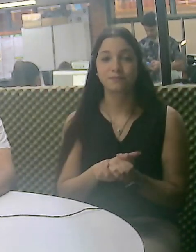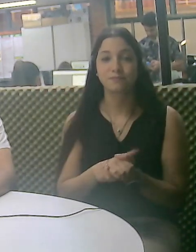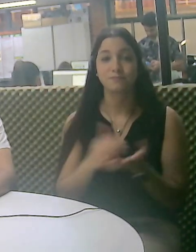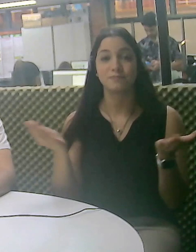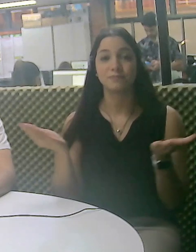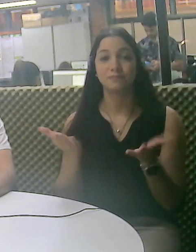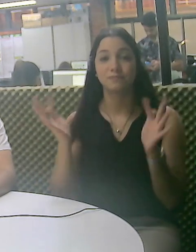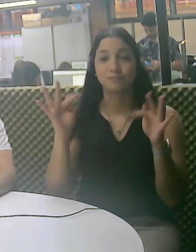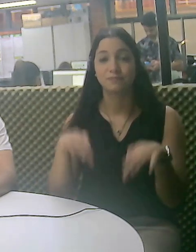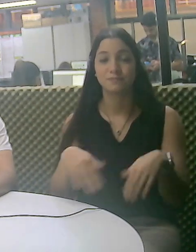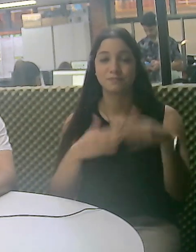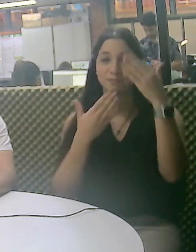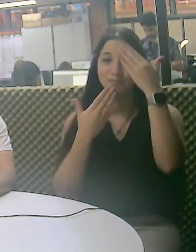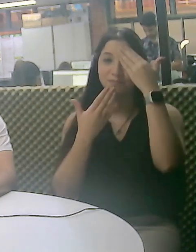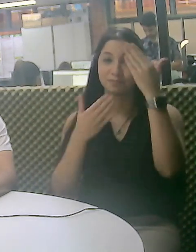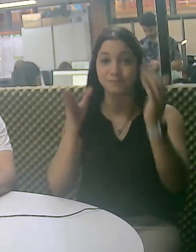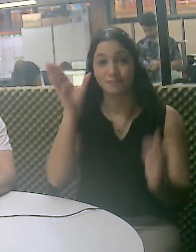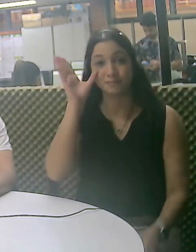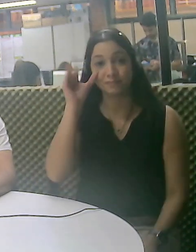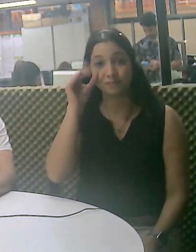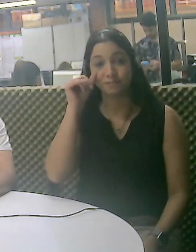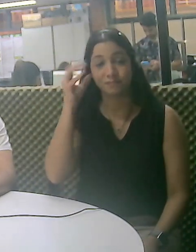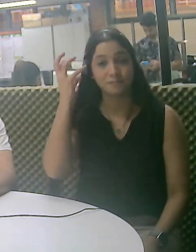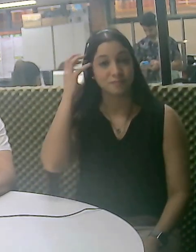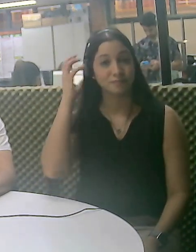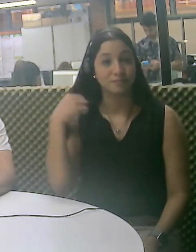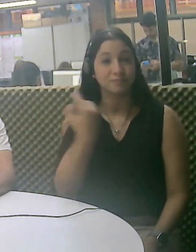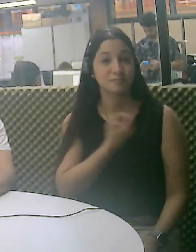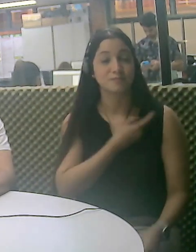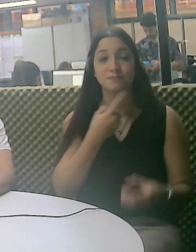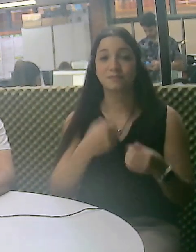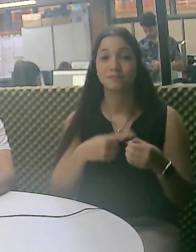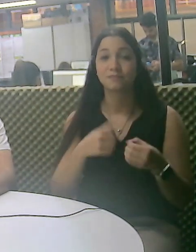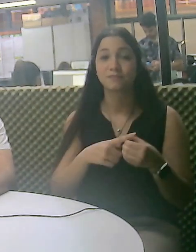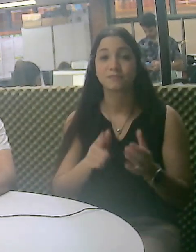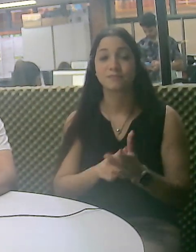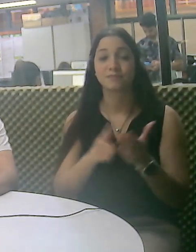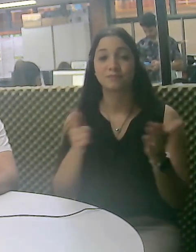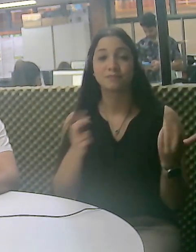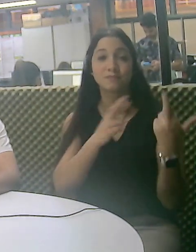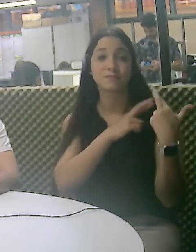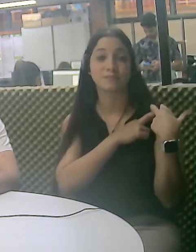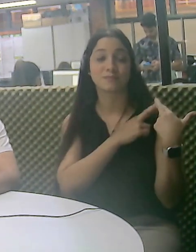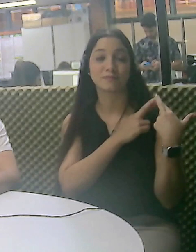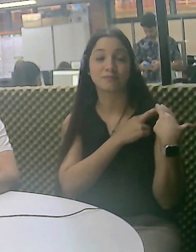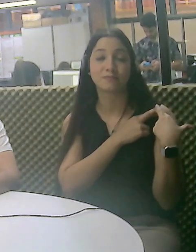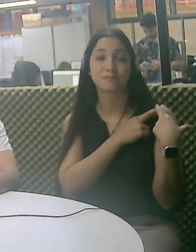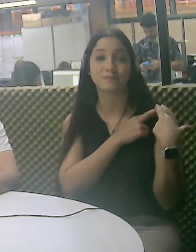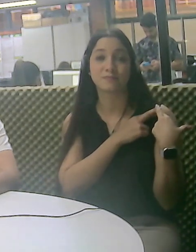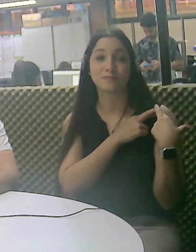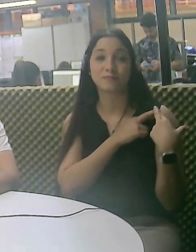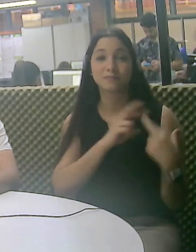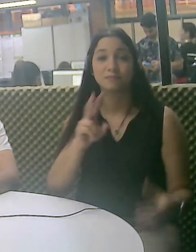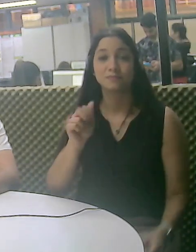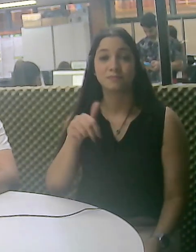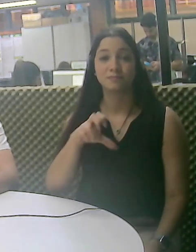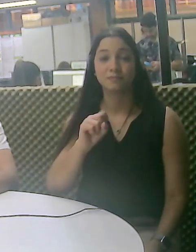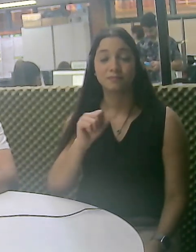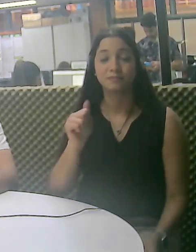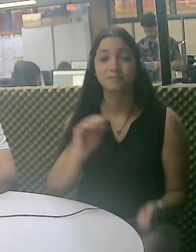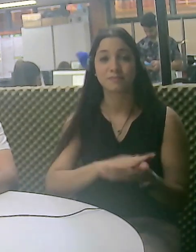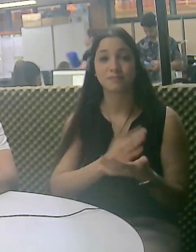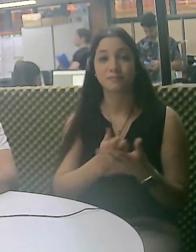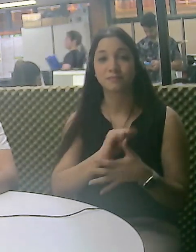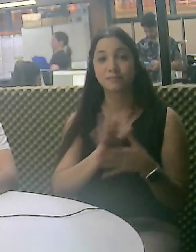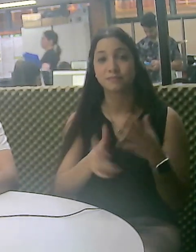E a edição de hoje fica por aqui. Obrigado pela sua audiência, Rádio Nossa Cidade. Jornalista responsável pela edição, Vanessa